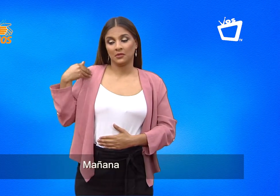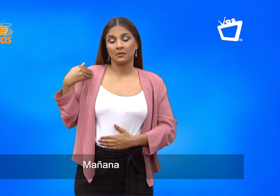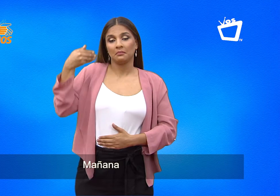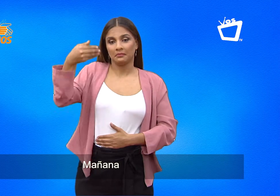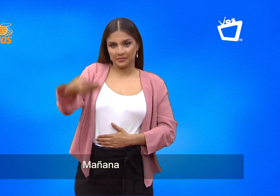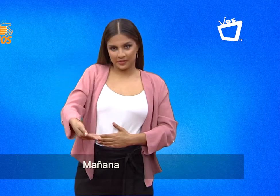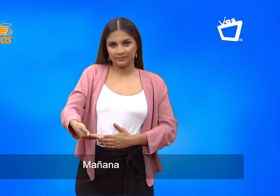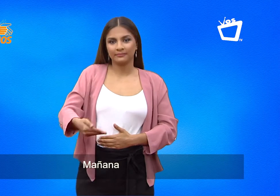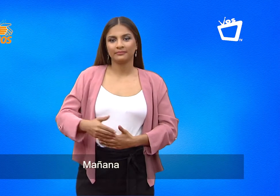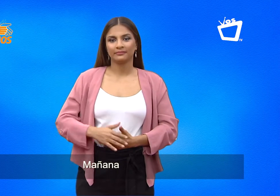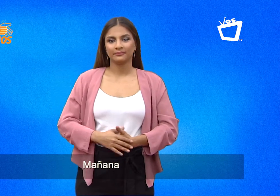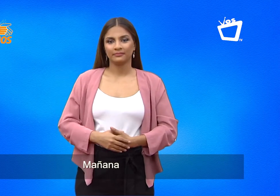Mañana.